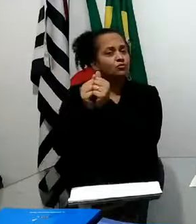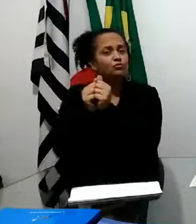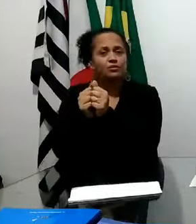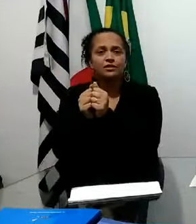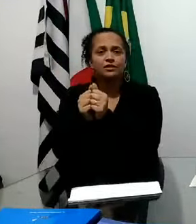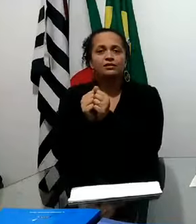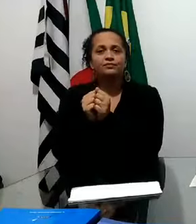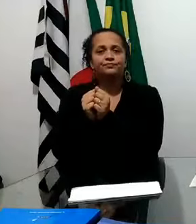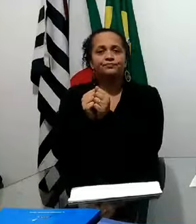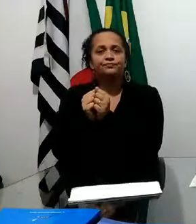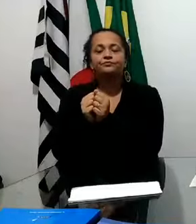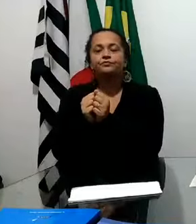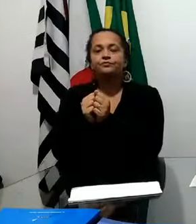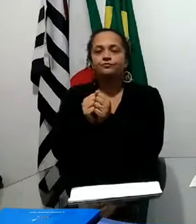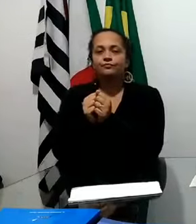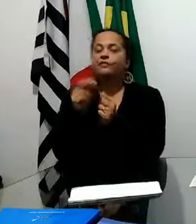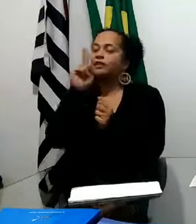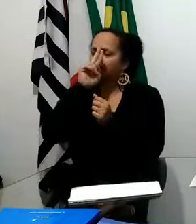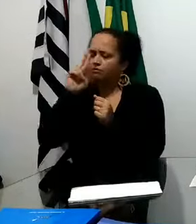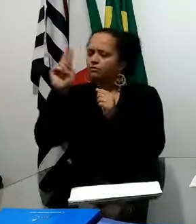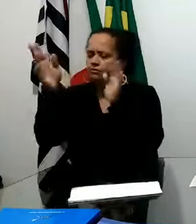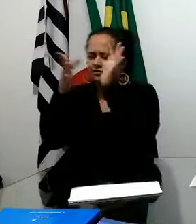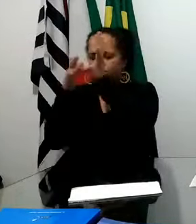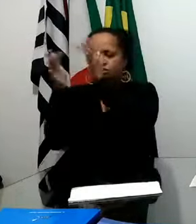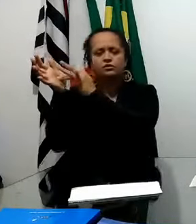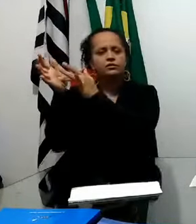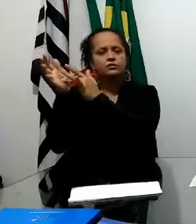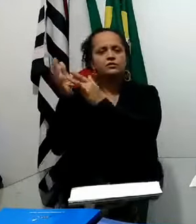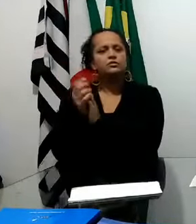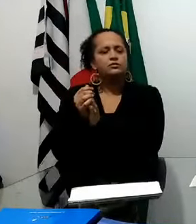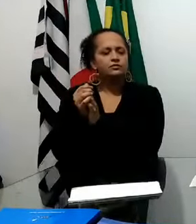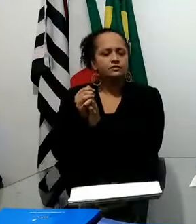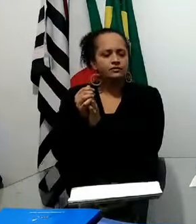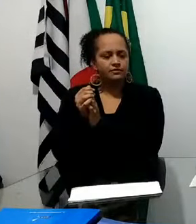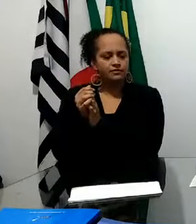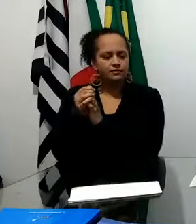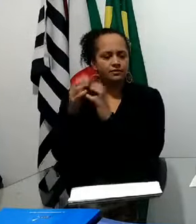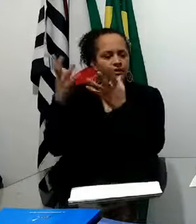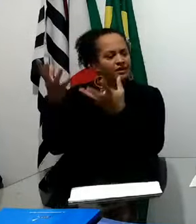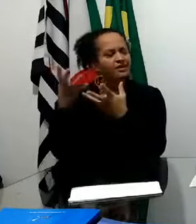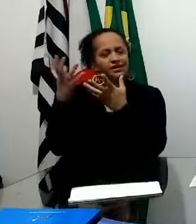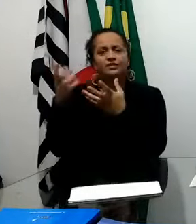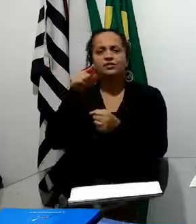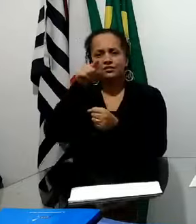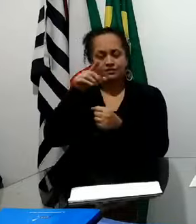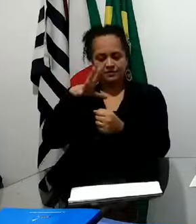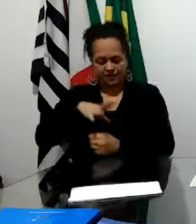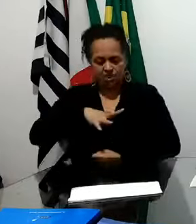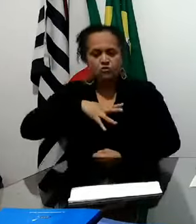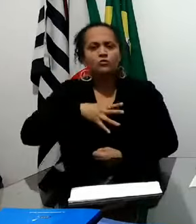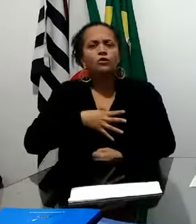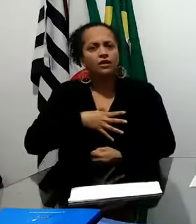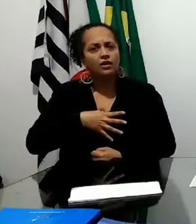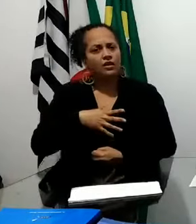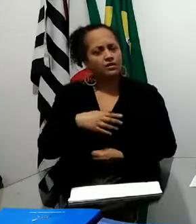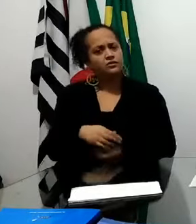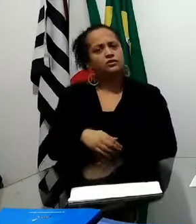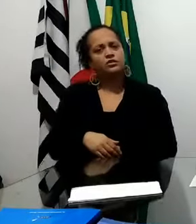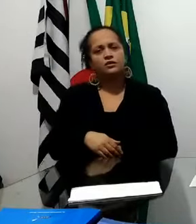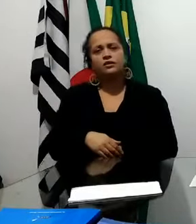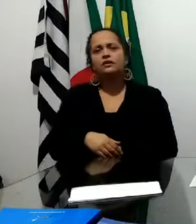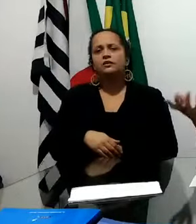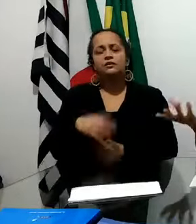pensa. Então, em nome de Jesus, eu quero encorajar você nesses dias, né? Que